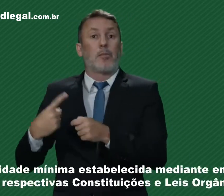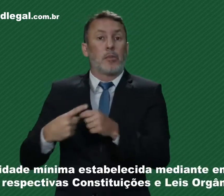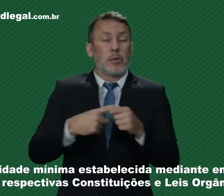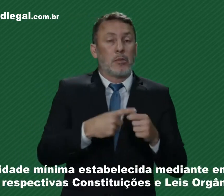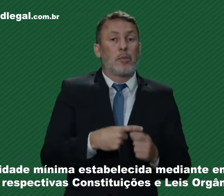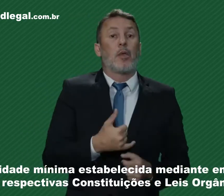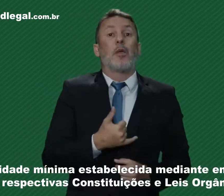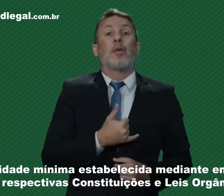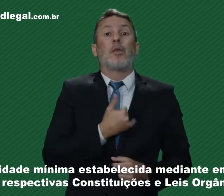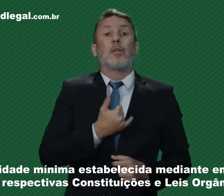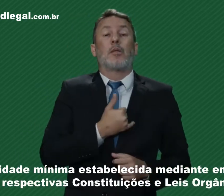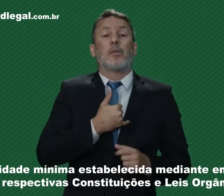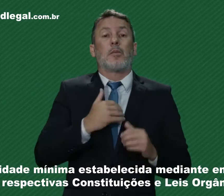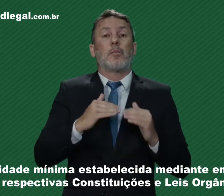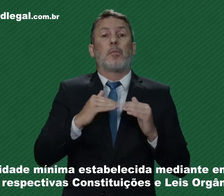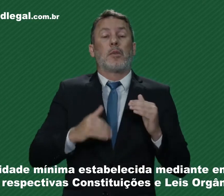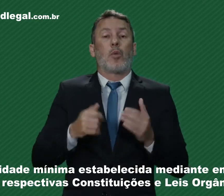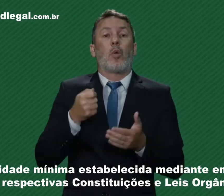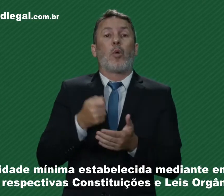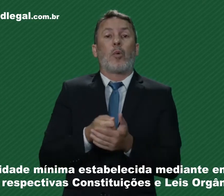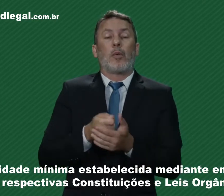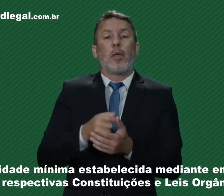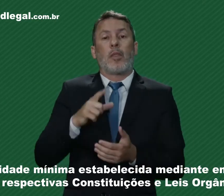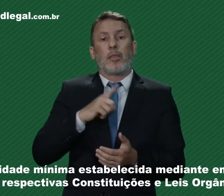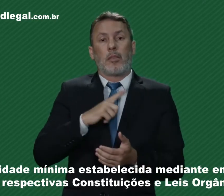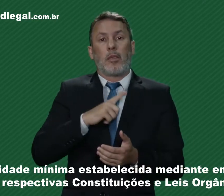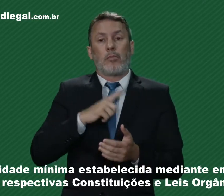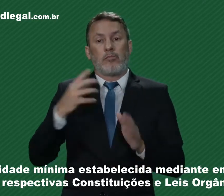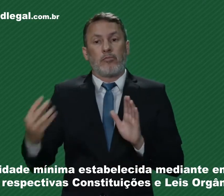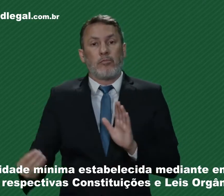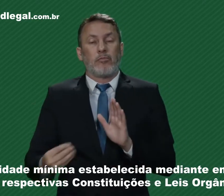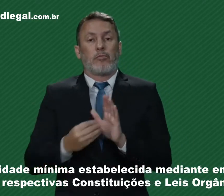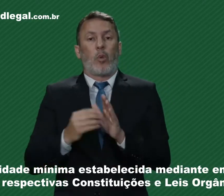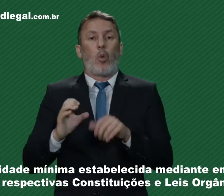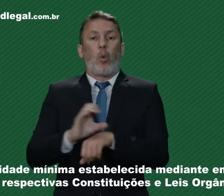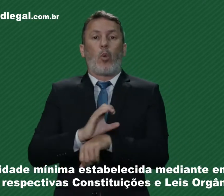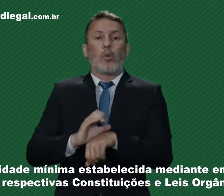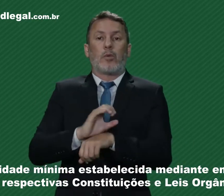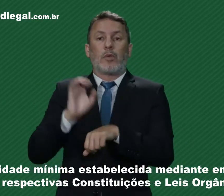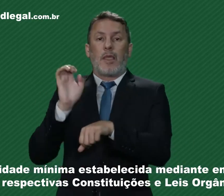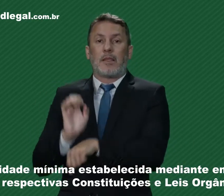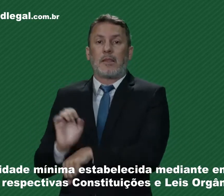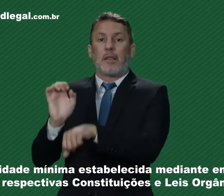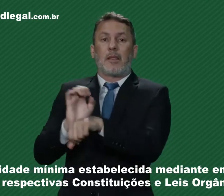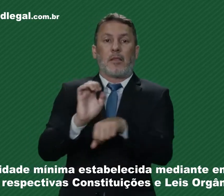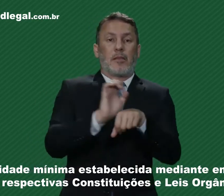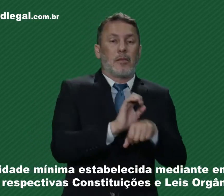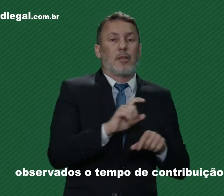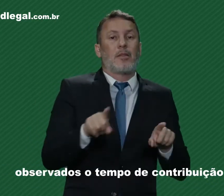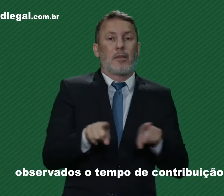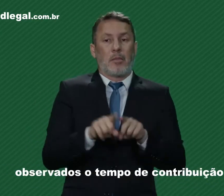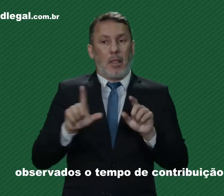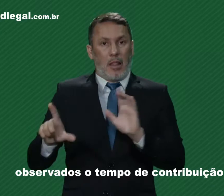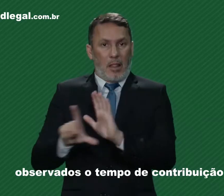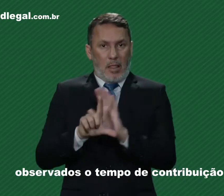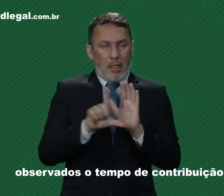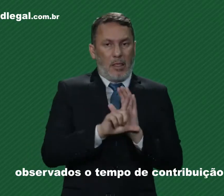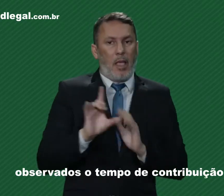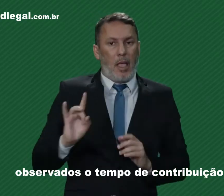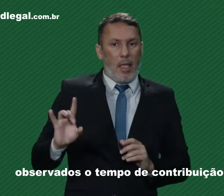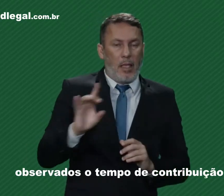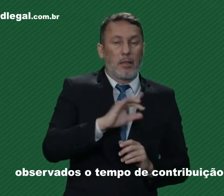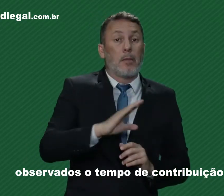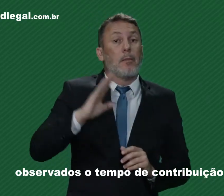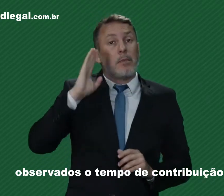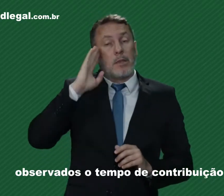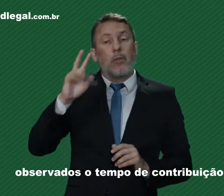municípios, na idade mínima estabelecida mediante emenda às respectivas constituições e leis orgânicas, observados o